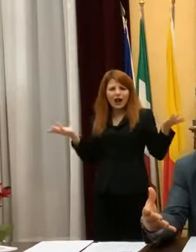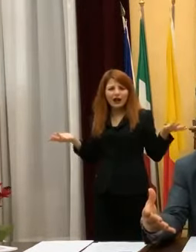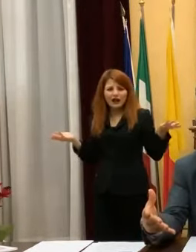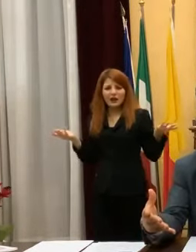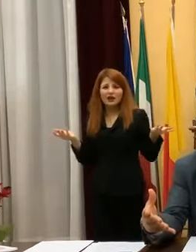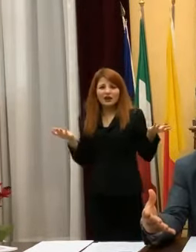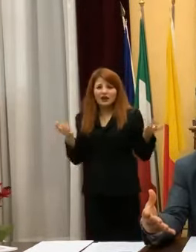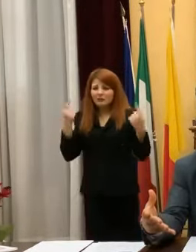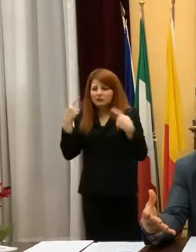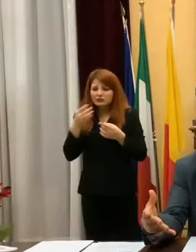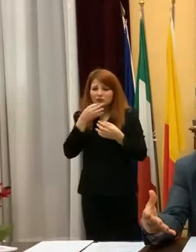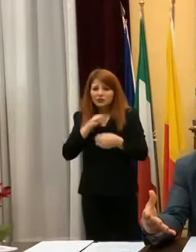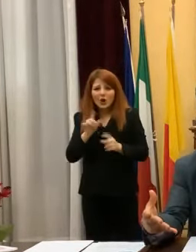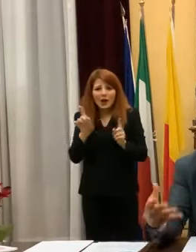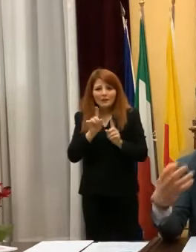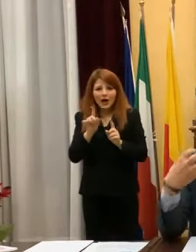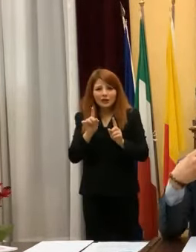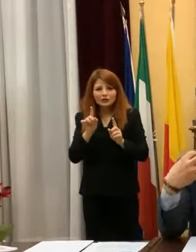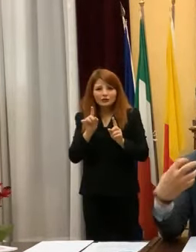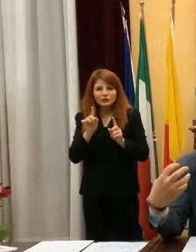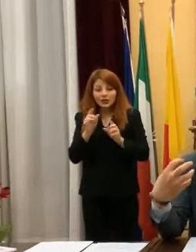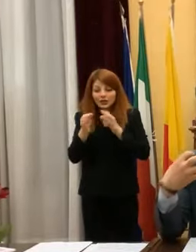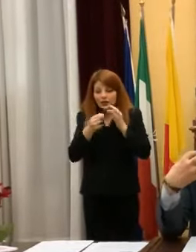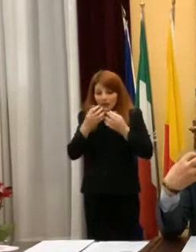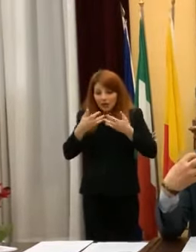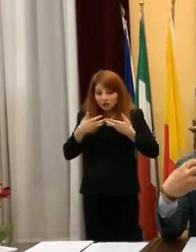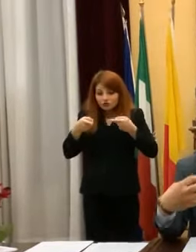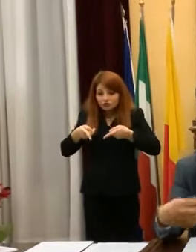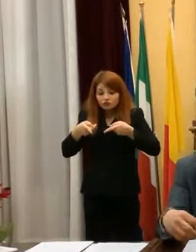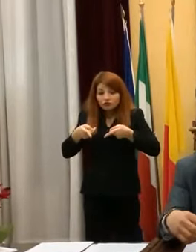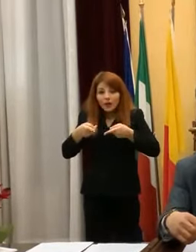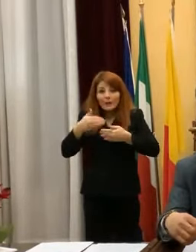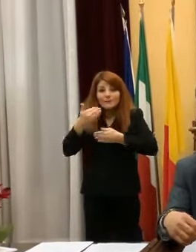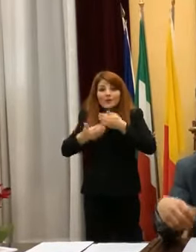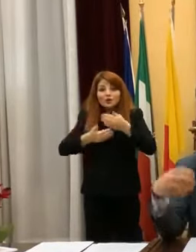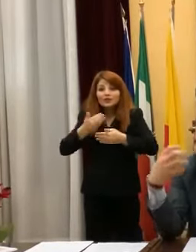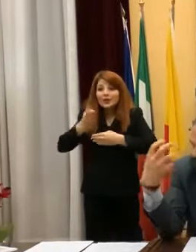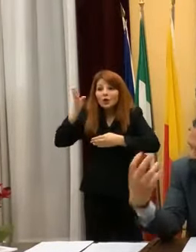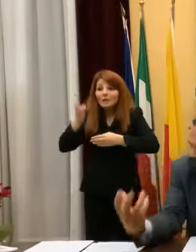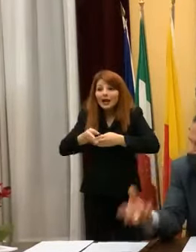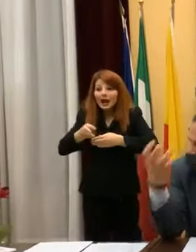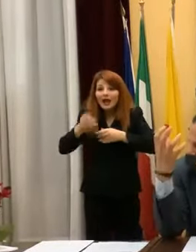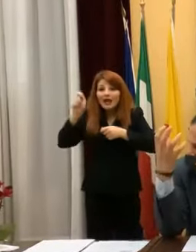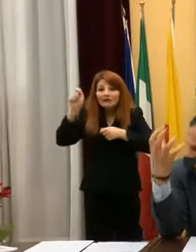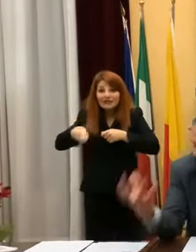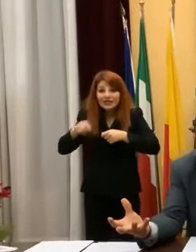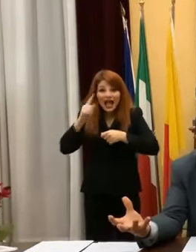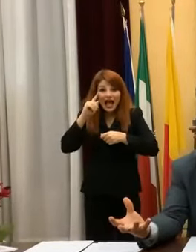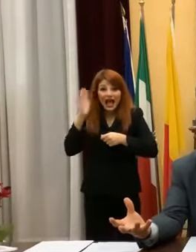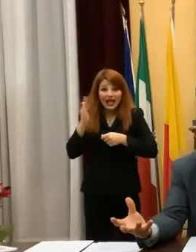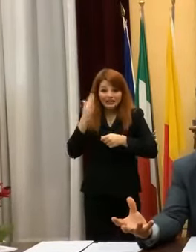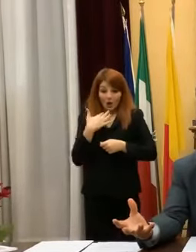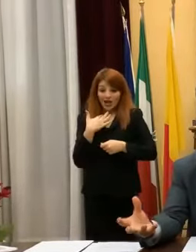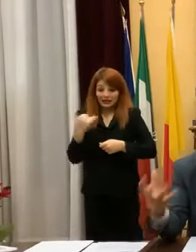raccontare, perché io sono stato tirato in ballo, ripeto, per sopperire alle